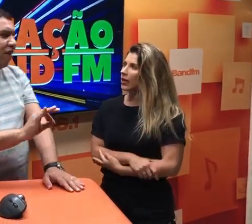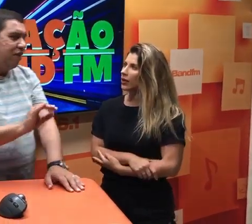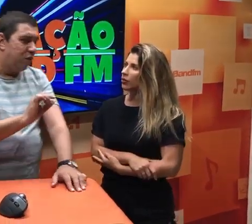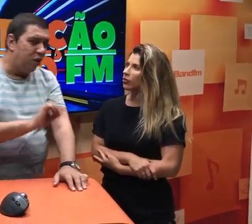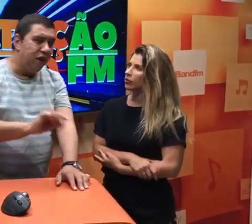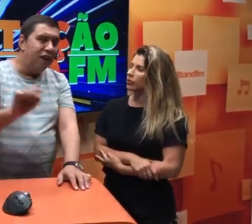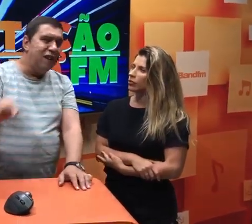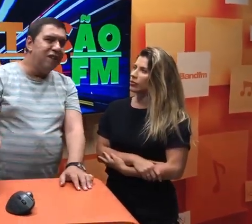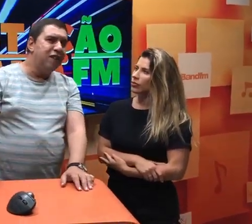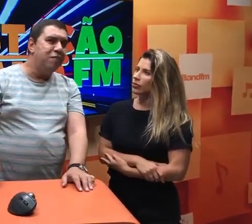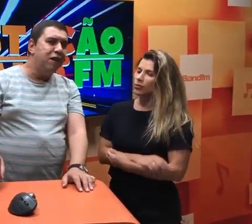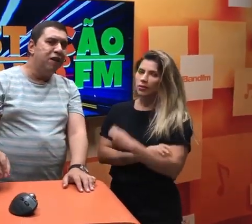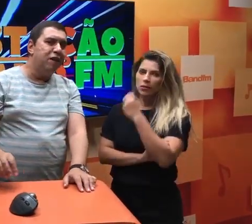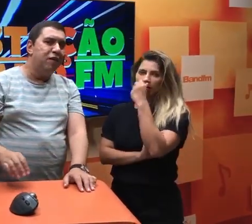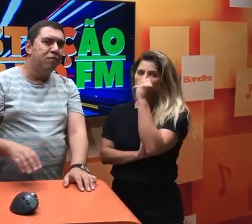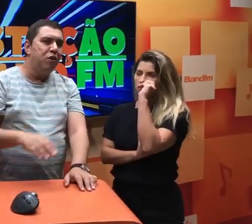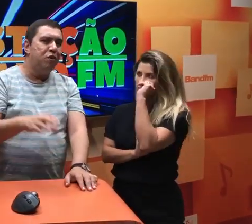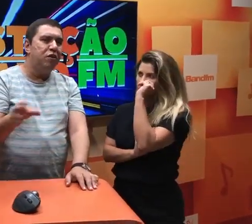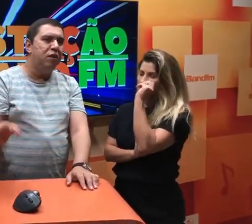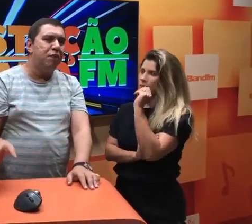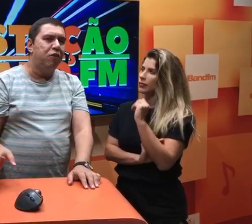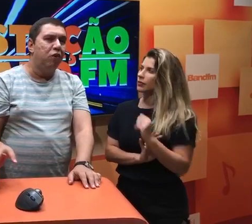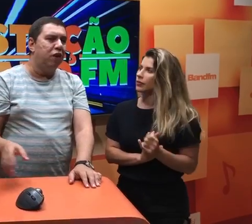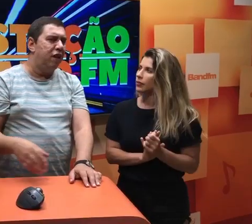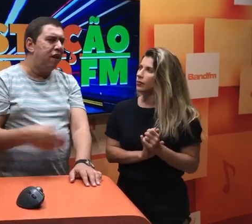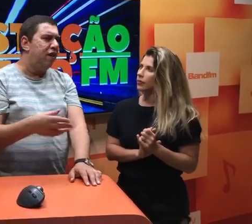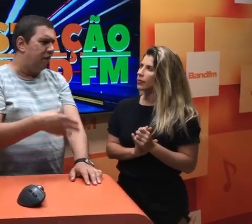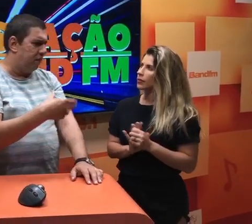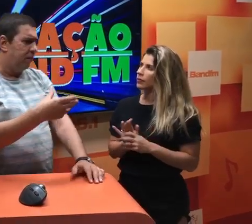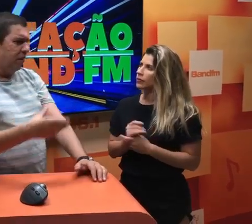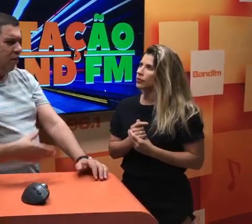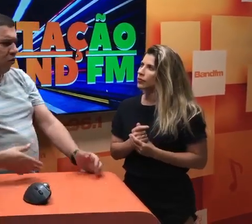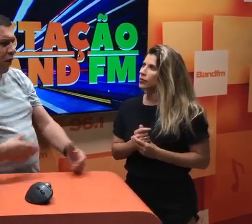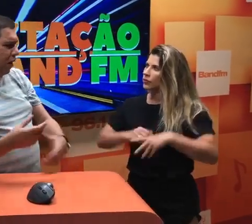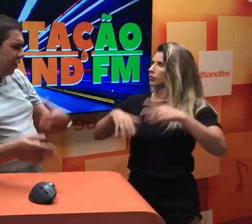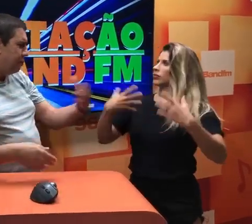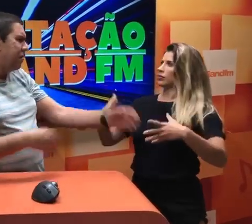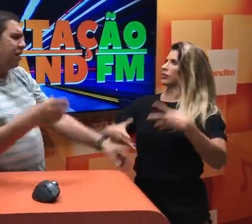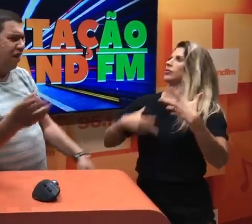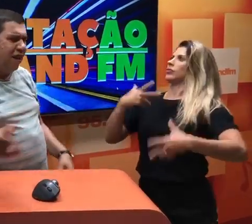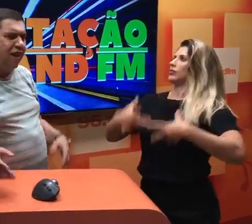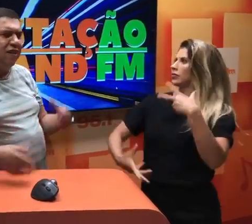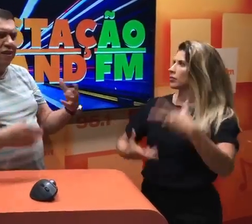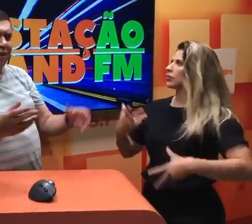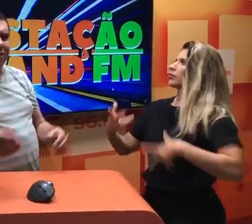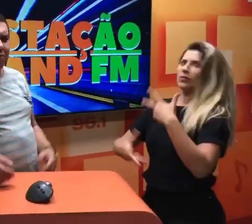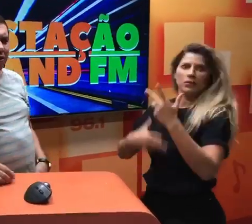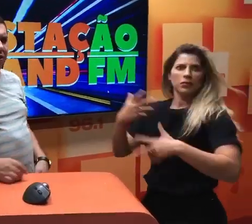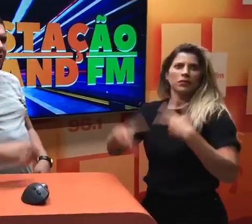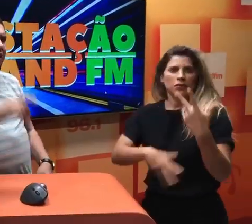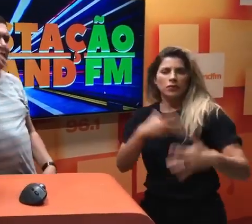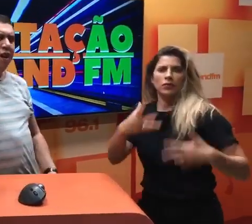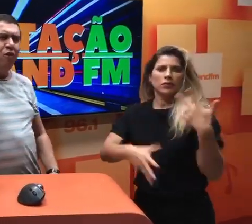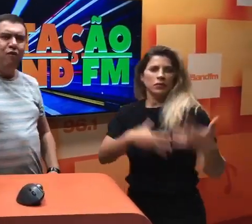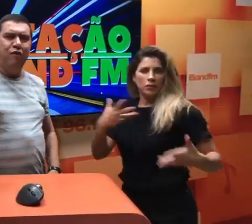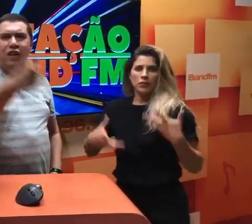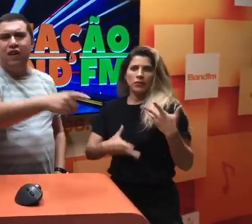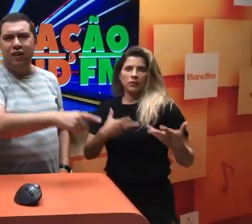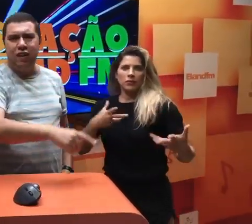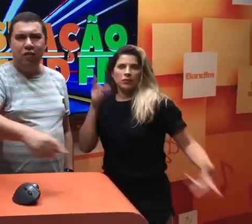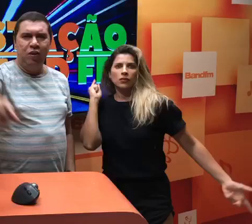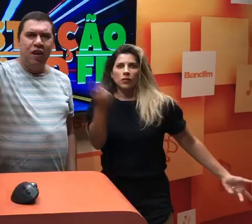falando sério? E nessa semana, muito se especulou até. Com palavras pesadas, e tal, pô, é